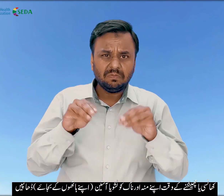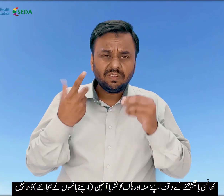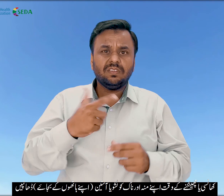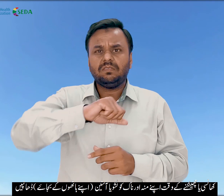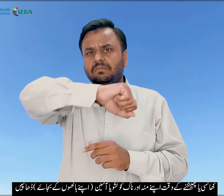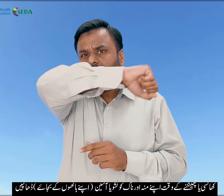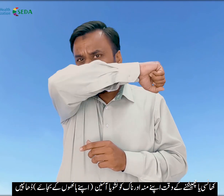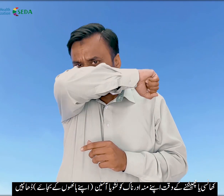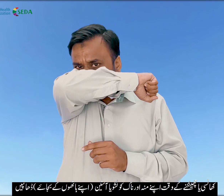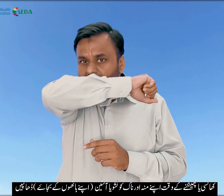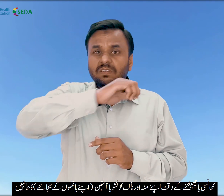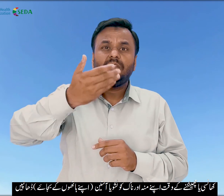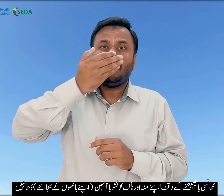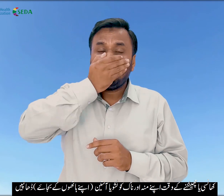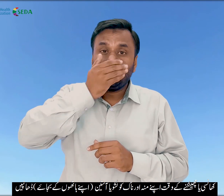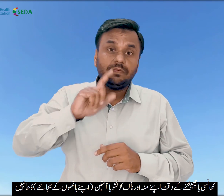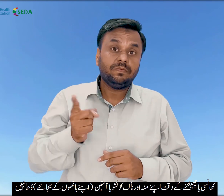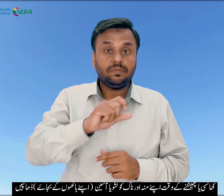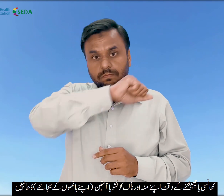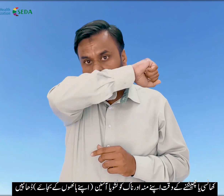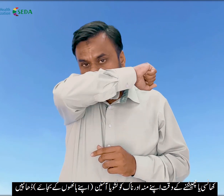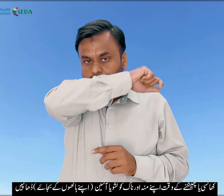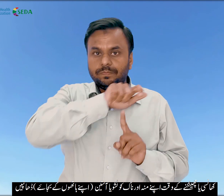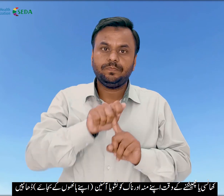یا آستین اپنے ہاتھوں کے بجائے ڈھانپیں۔